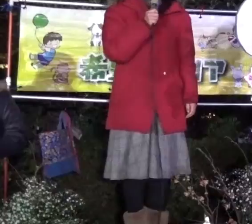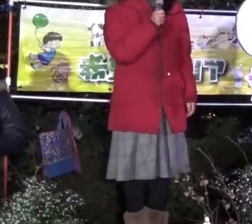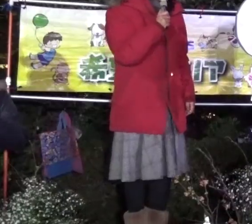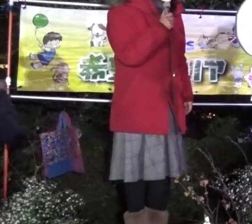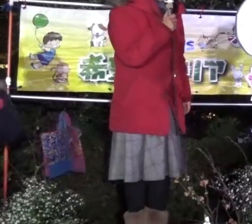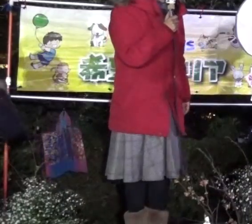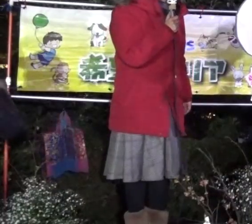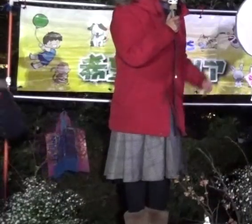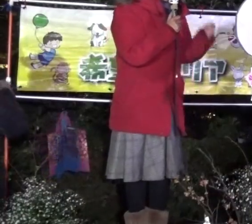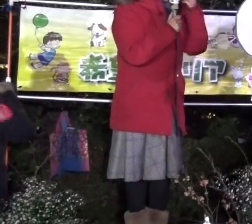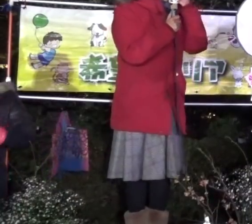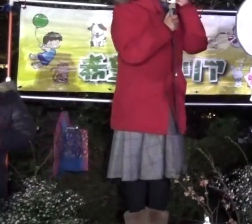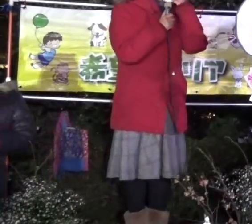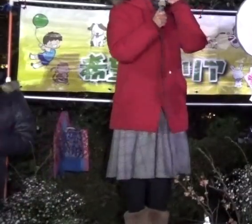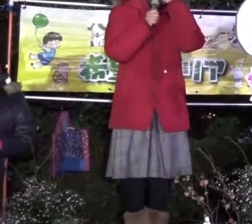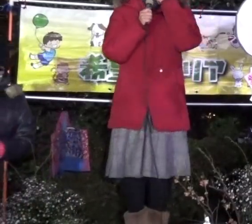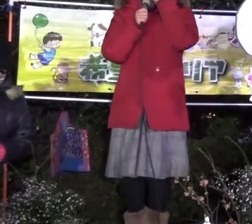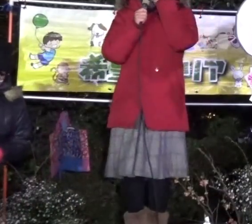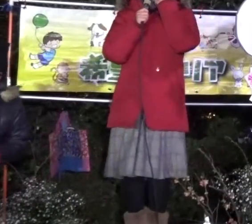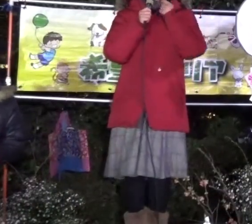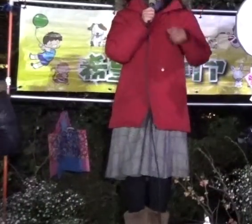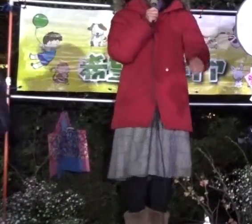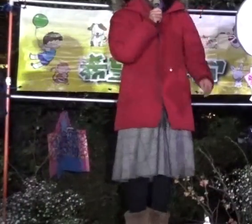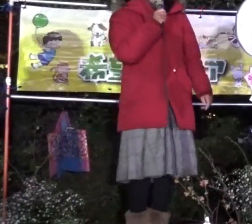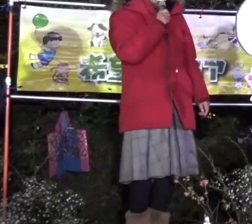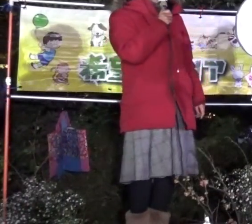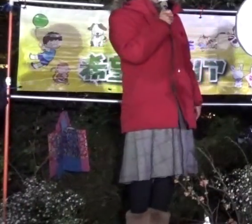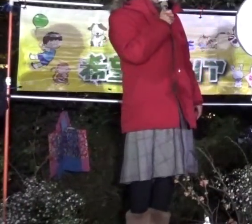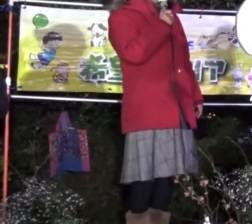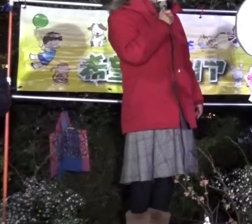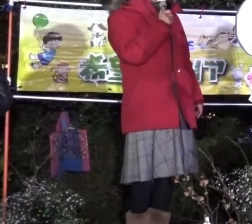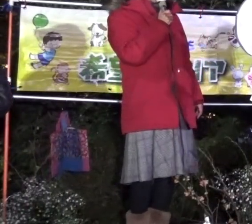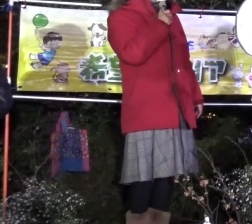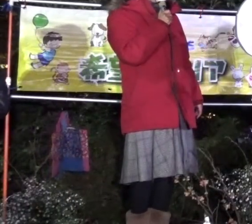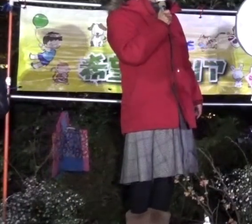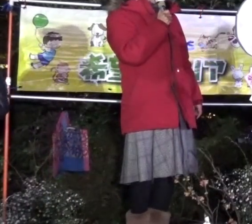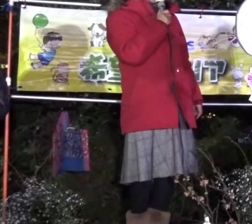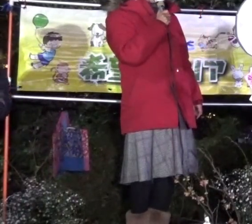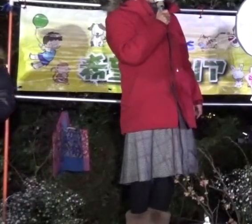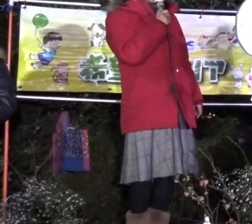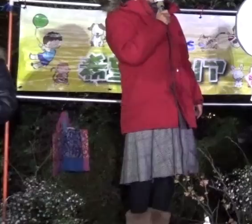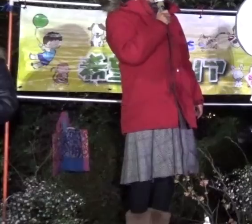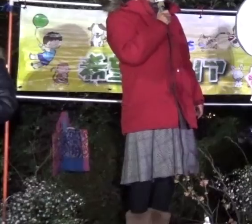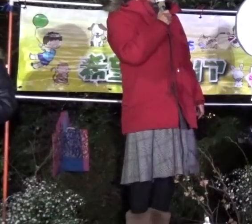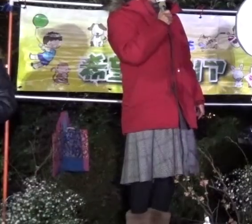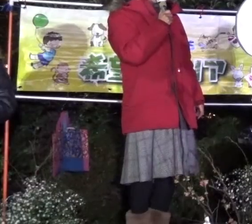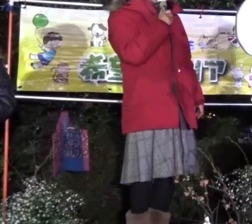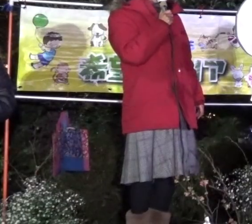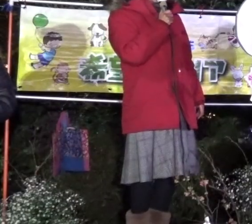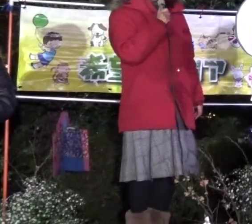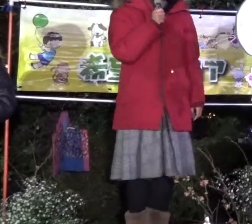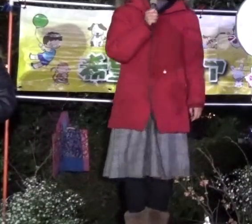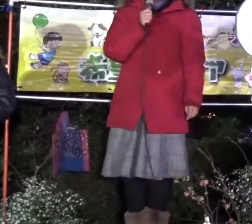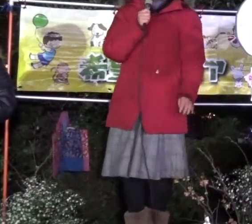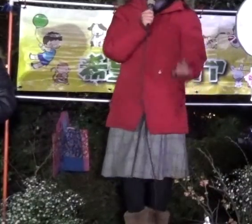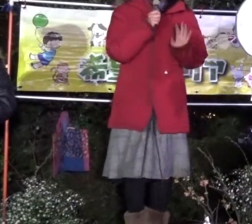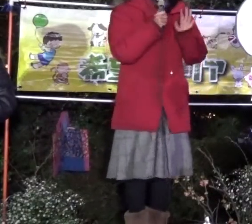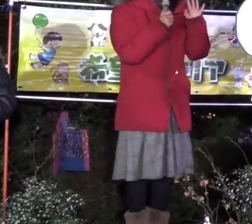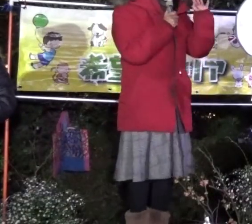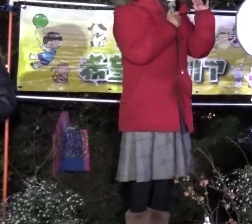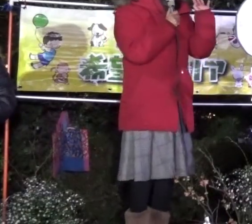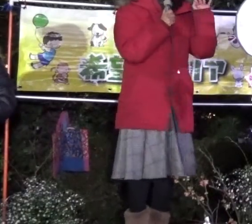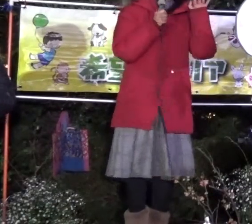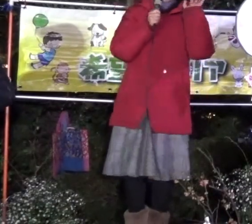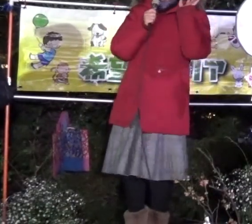会前希望のエリア原発事故が起きましてから、 はい はい、2012年3月